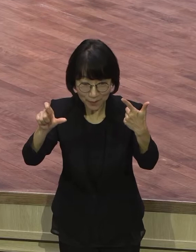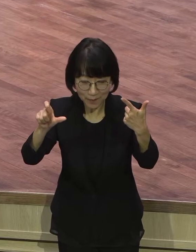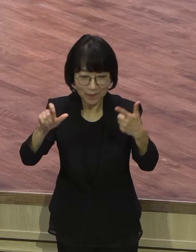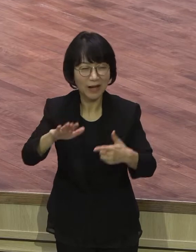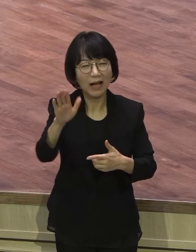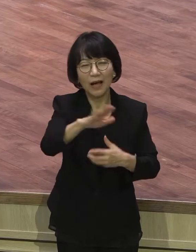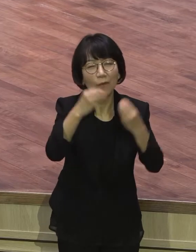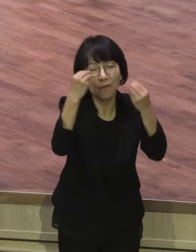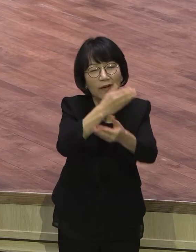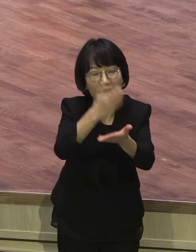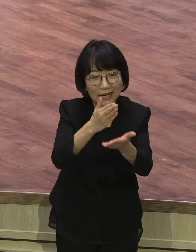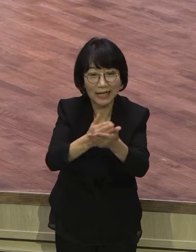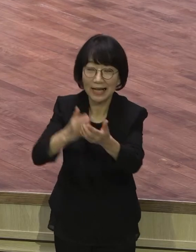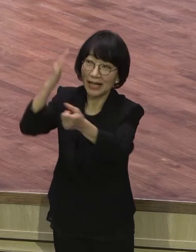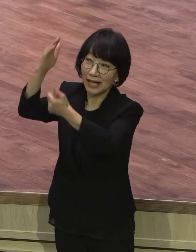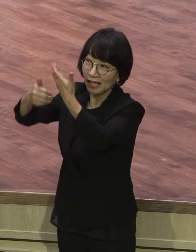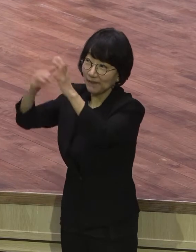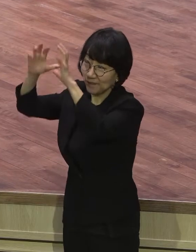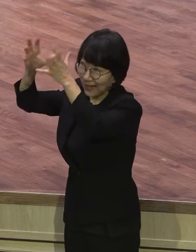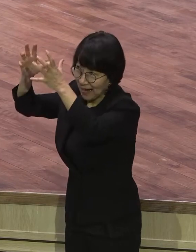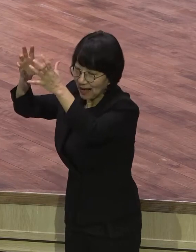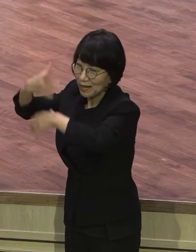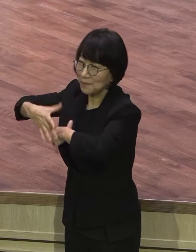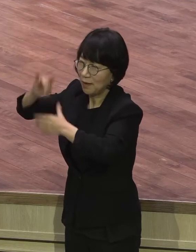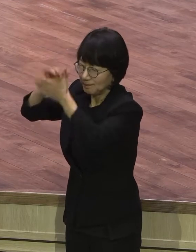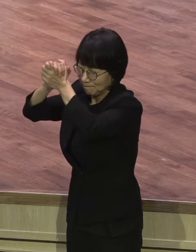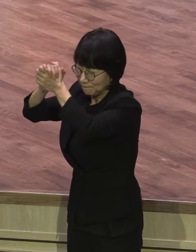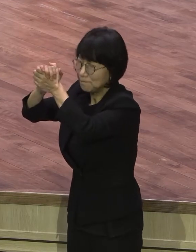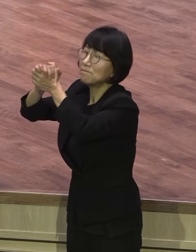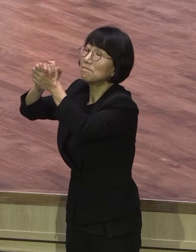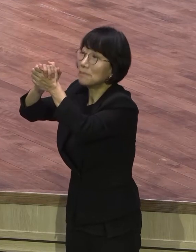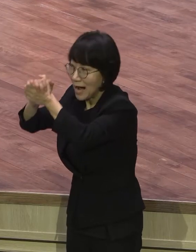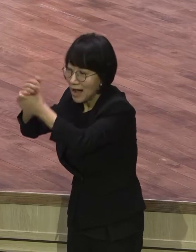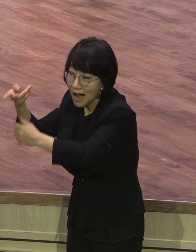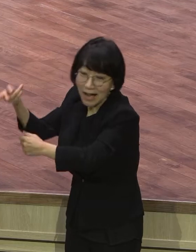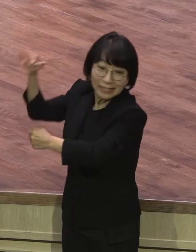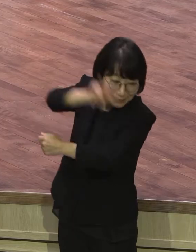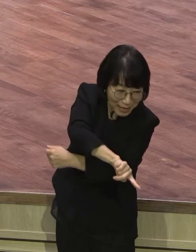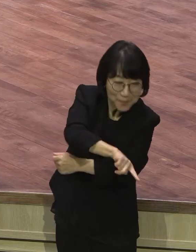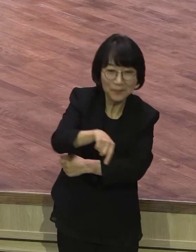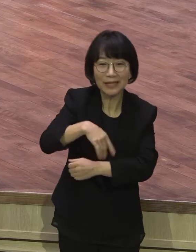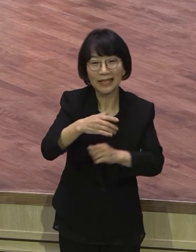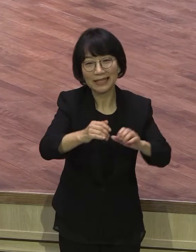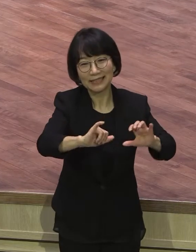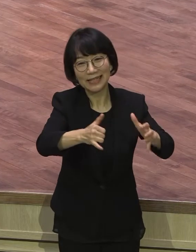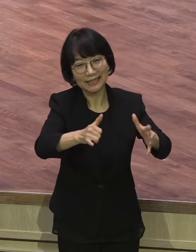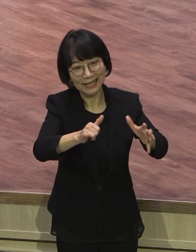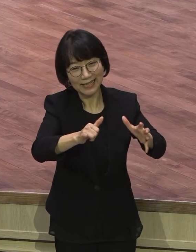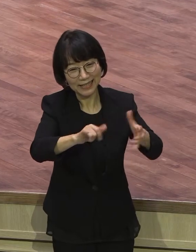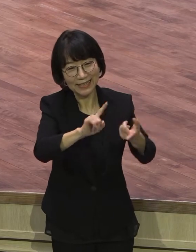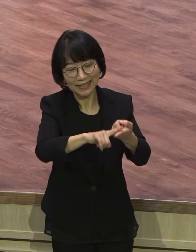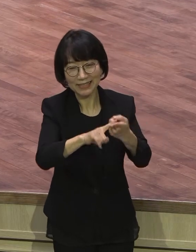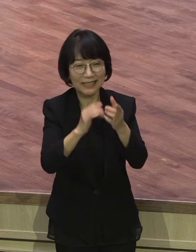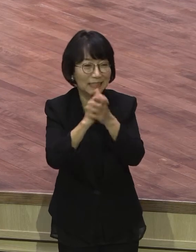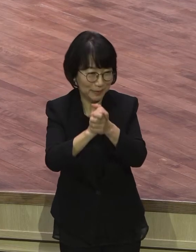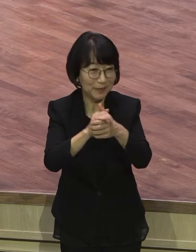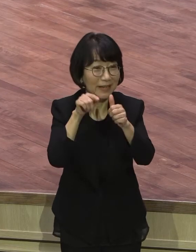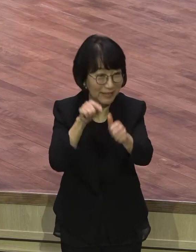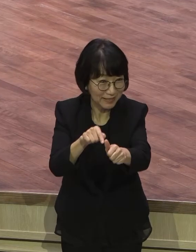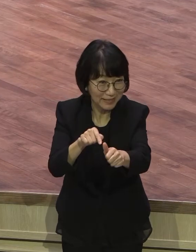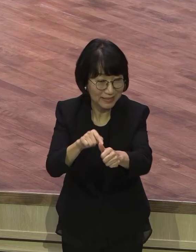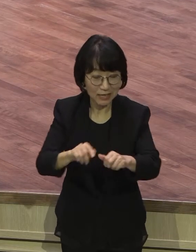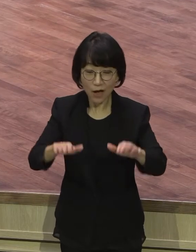구한 후에 이 땅의 삶에 대해서도 그렇게 강구할 것을 말씀하셨어요.